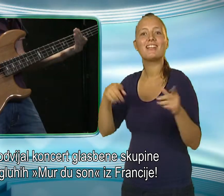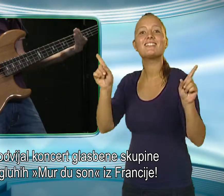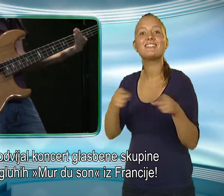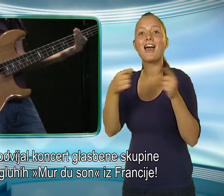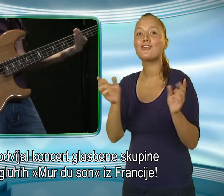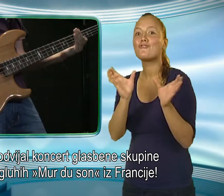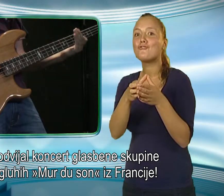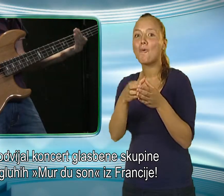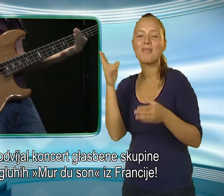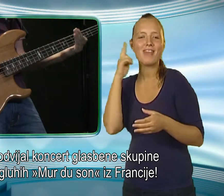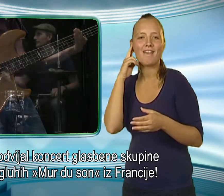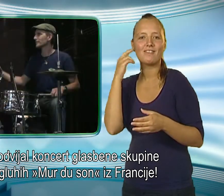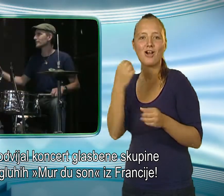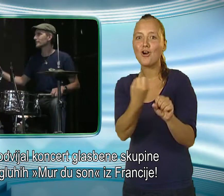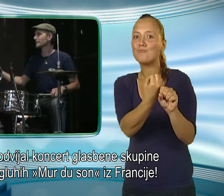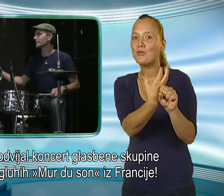gluhih Mur du Son iz Francije.